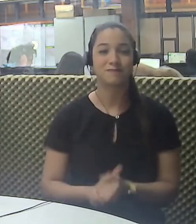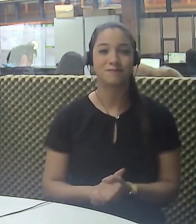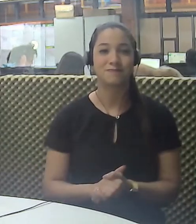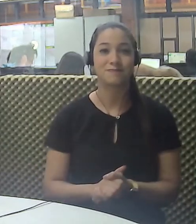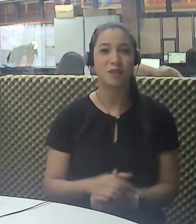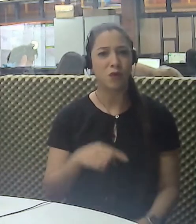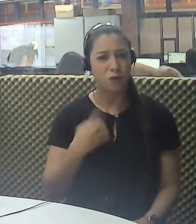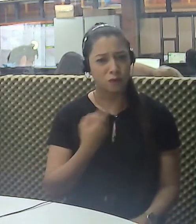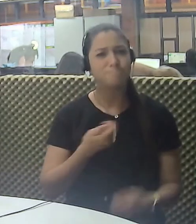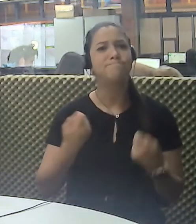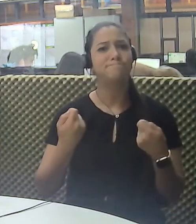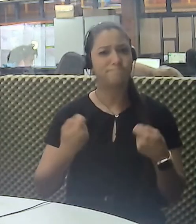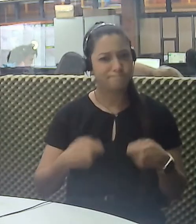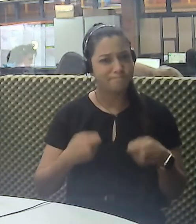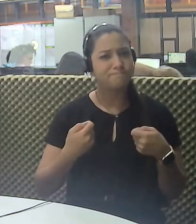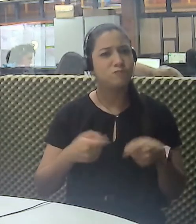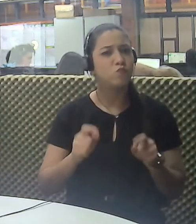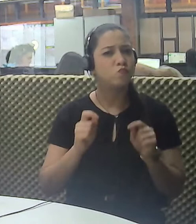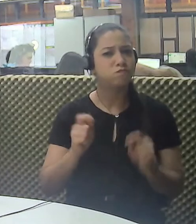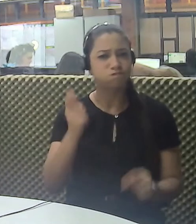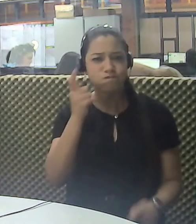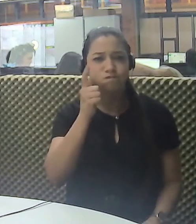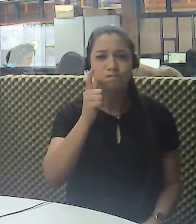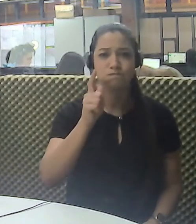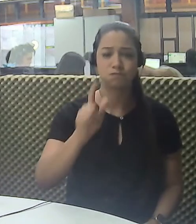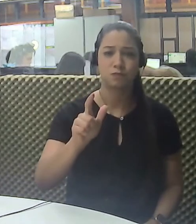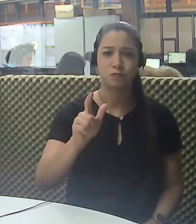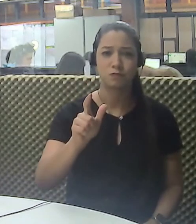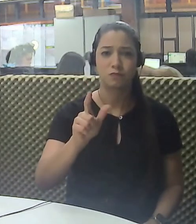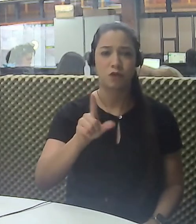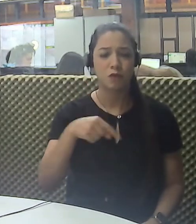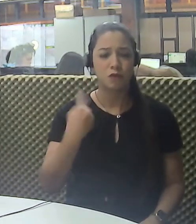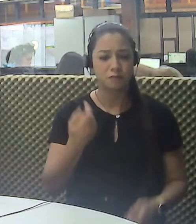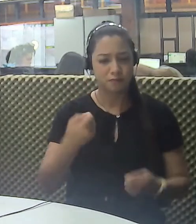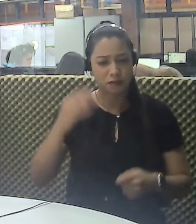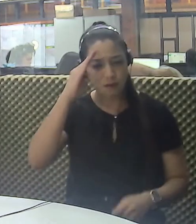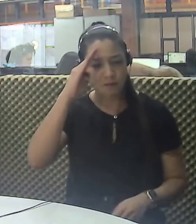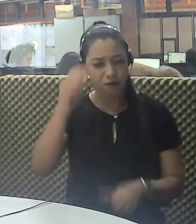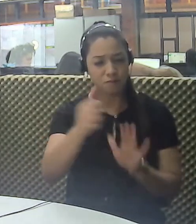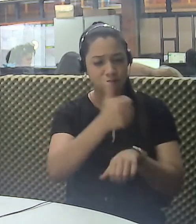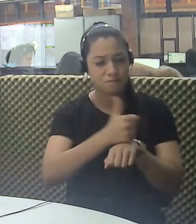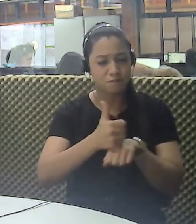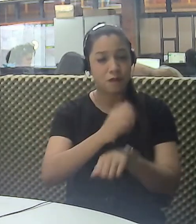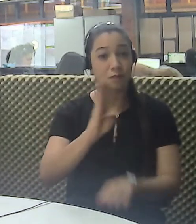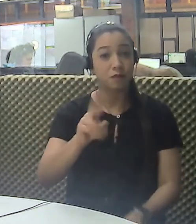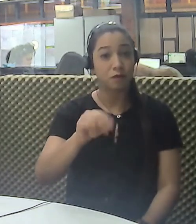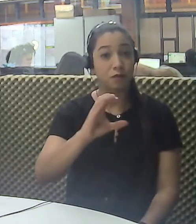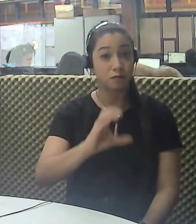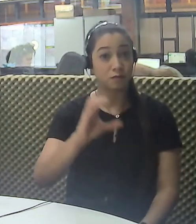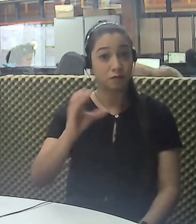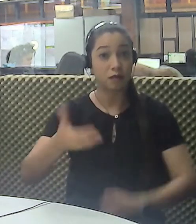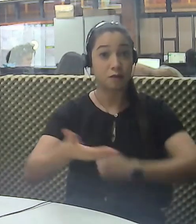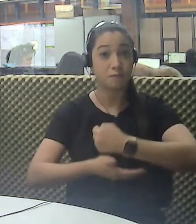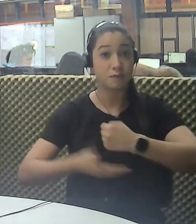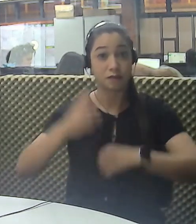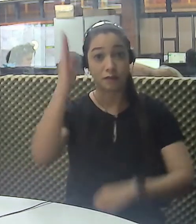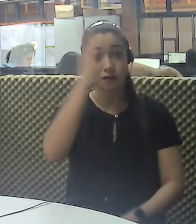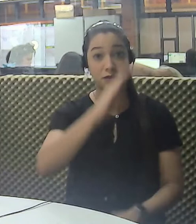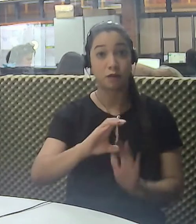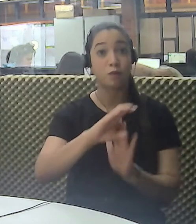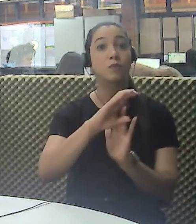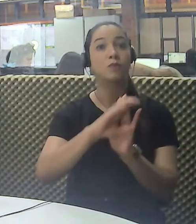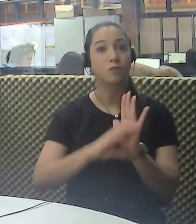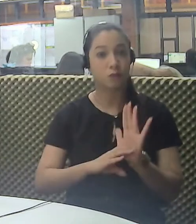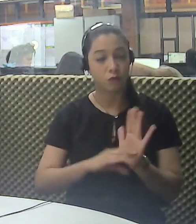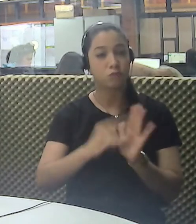Nós precisamos dar conta do que preconiza a BNCC, que é a Base Nacional Curricular, no